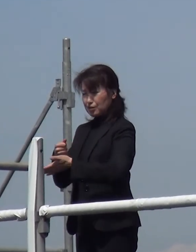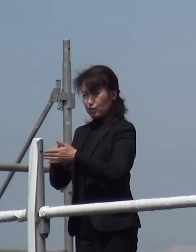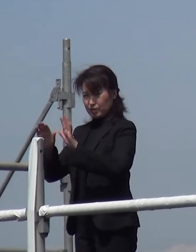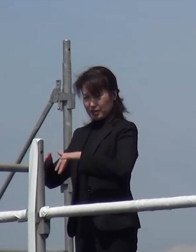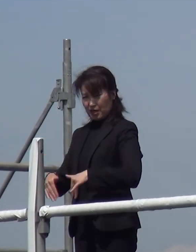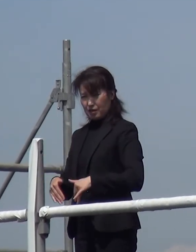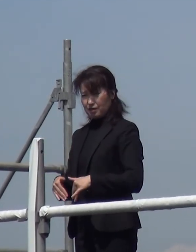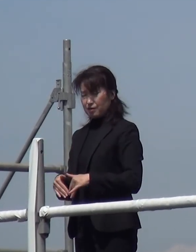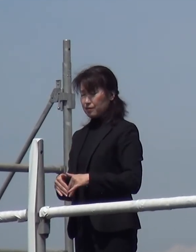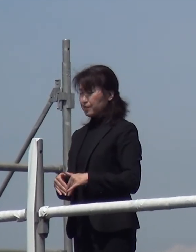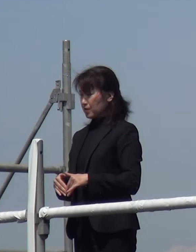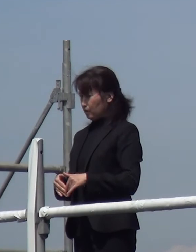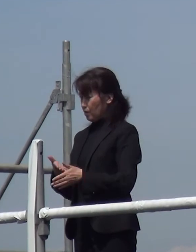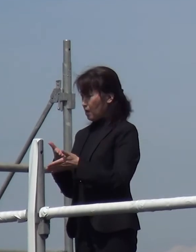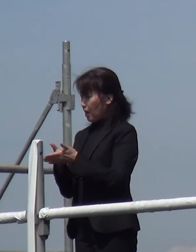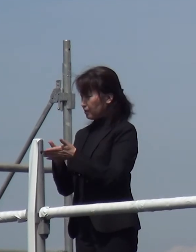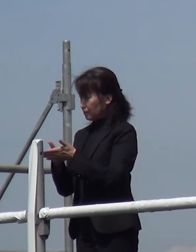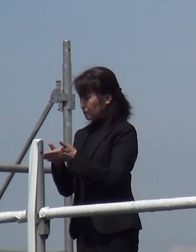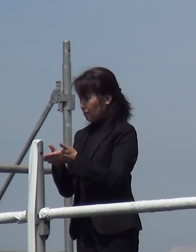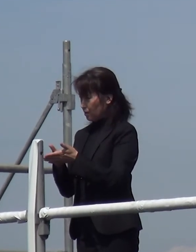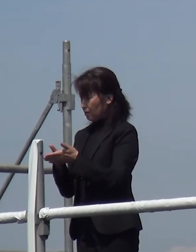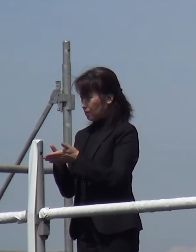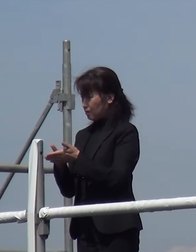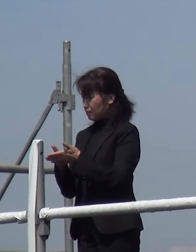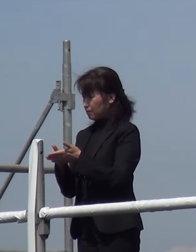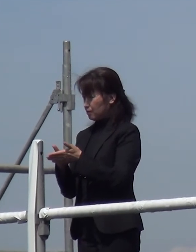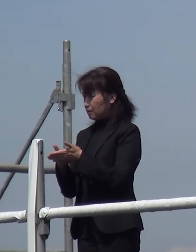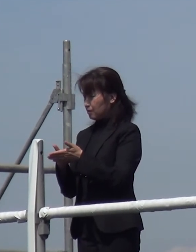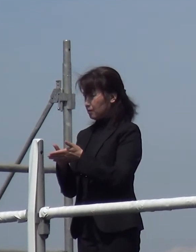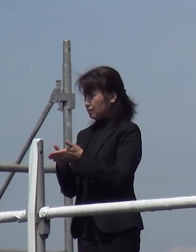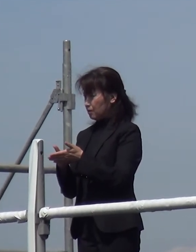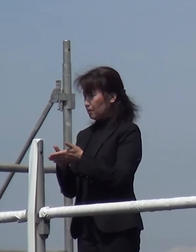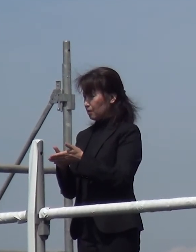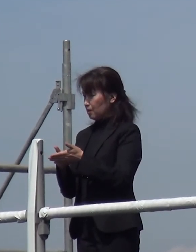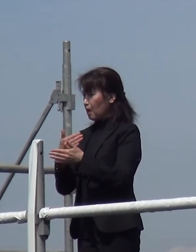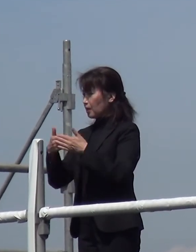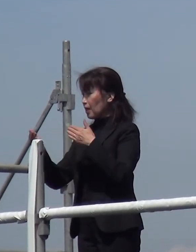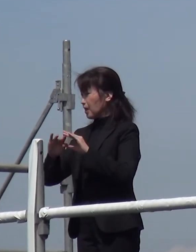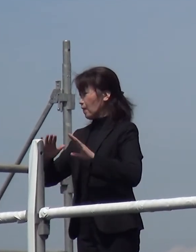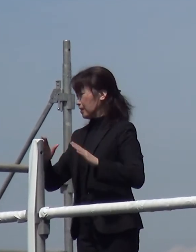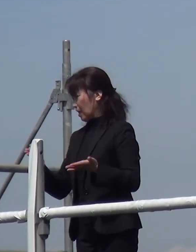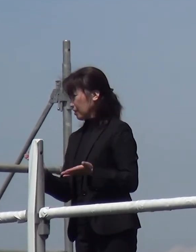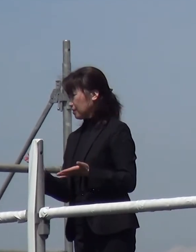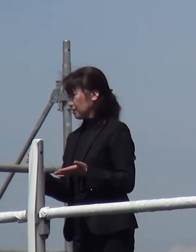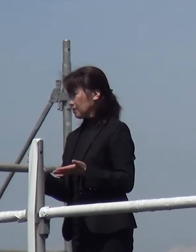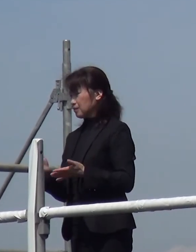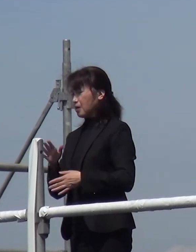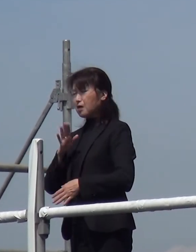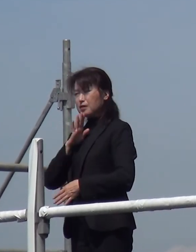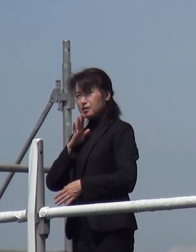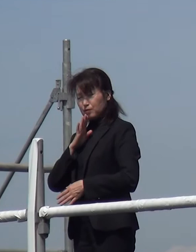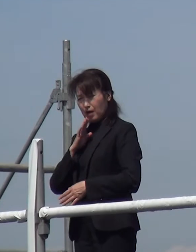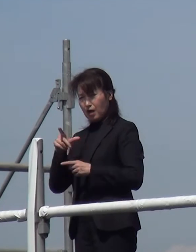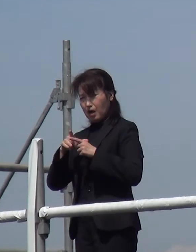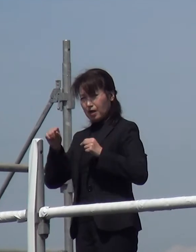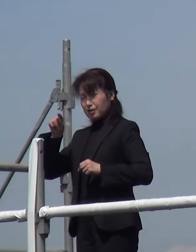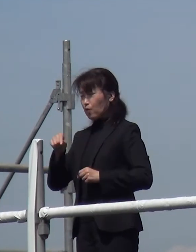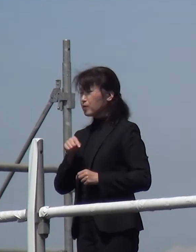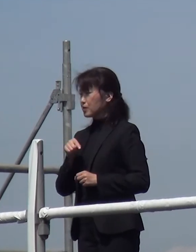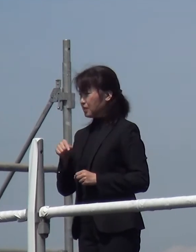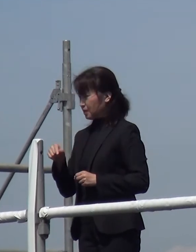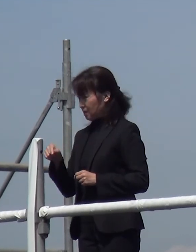んだということを言ったのではない。そしてそれが実は日本人